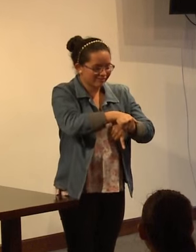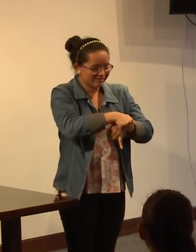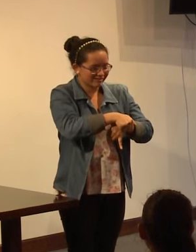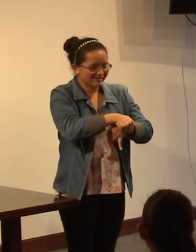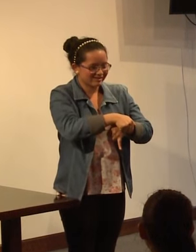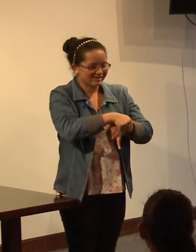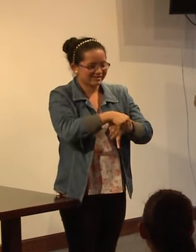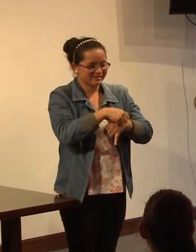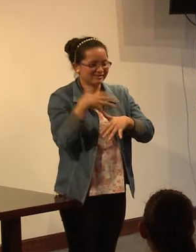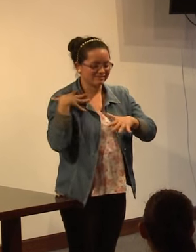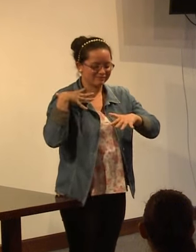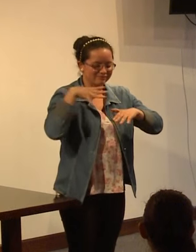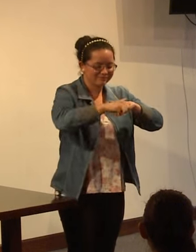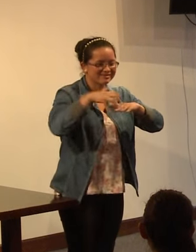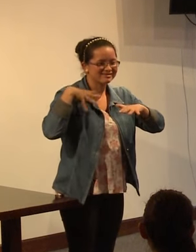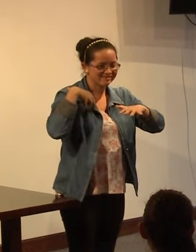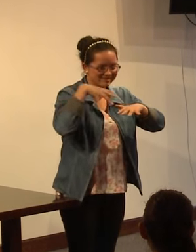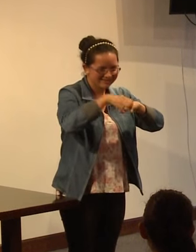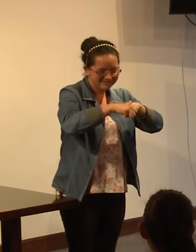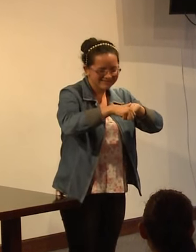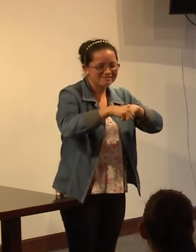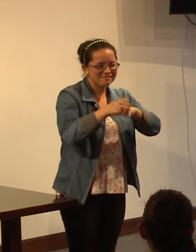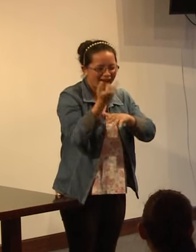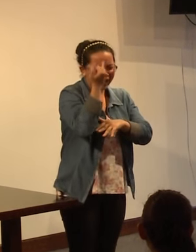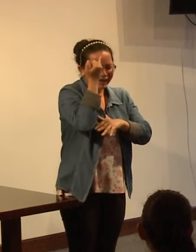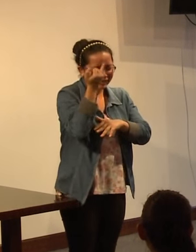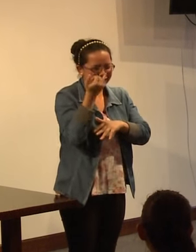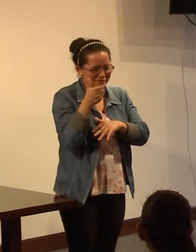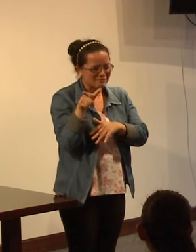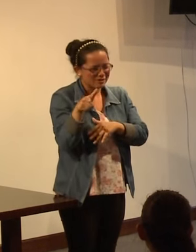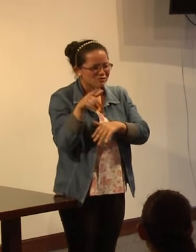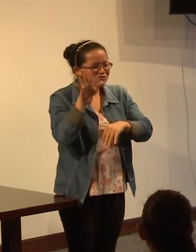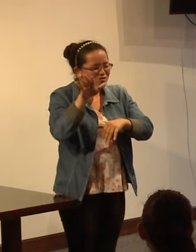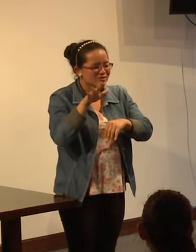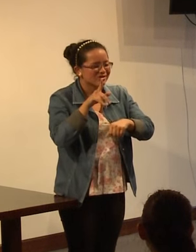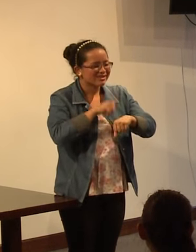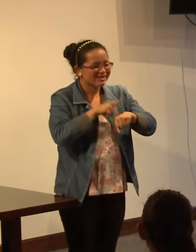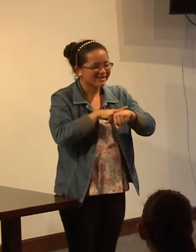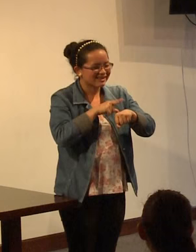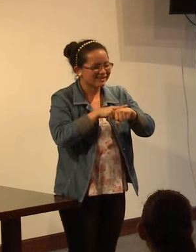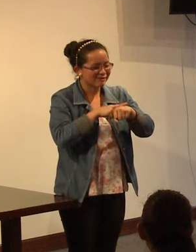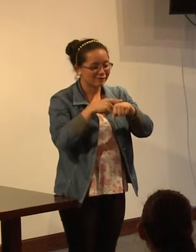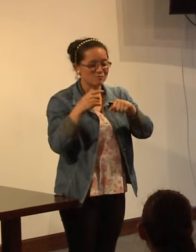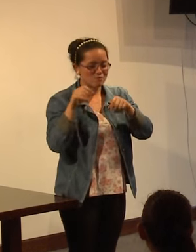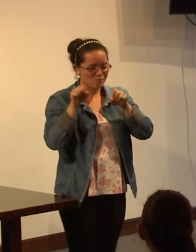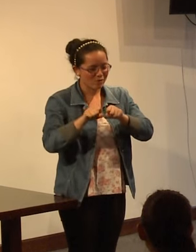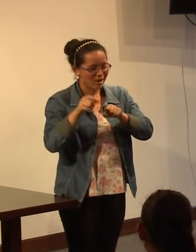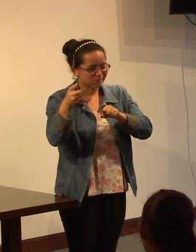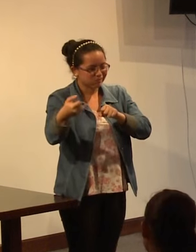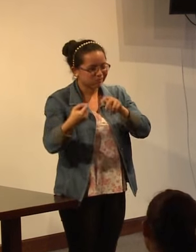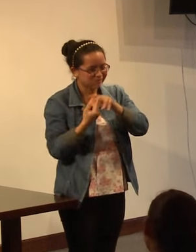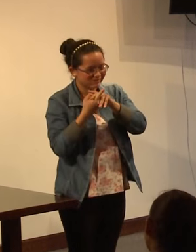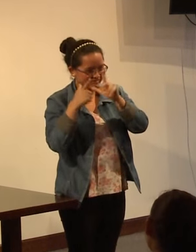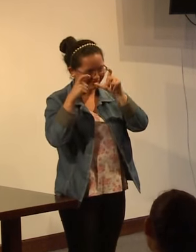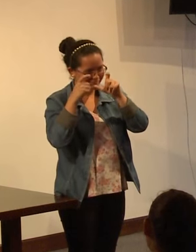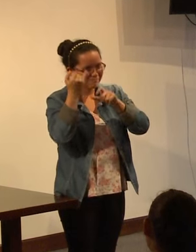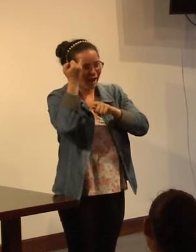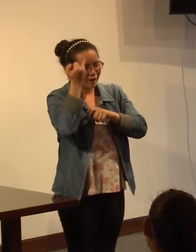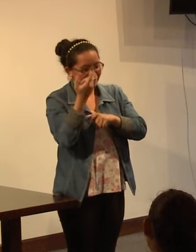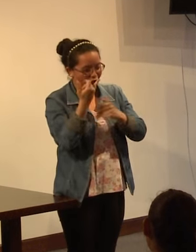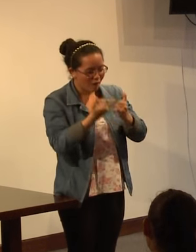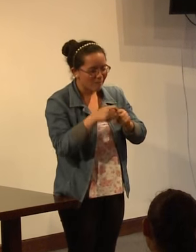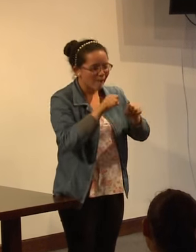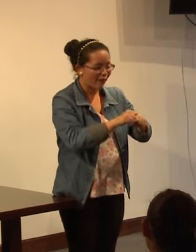cosa absolutamente absurda. No tenemos esas imágenes y tenemos esas ilustraciones. La cámara aparece ahí, hacia